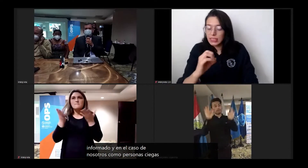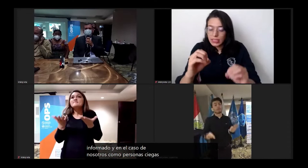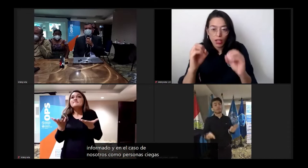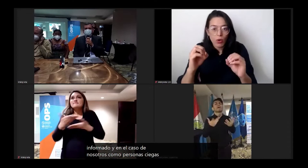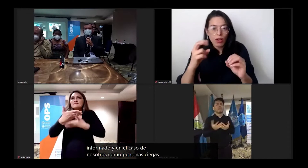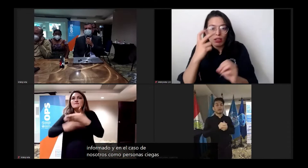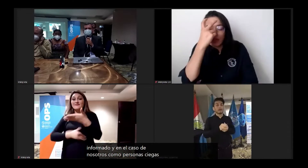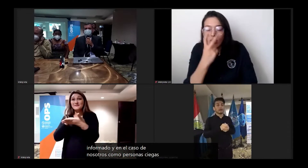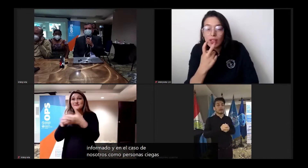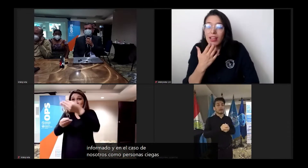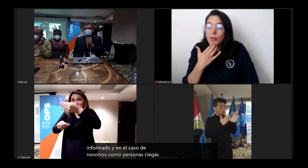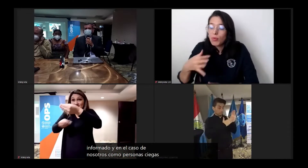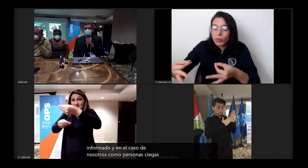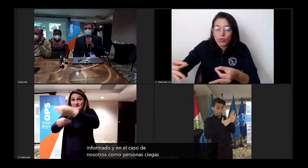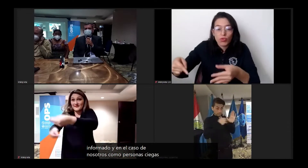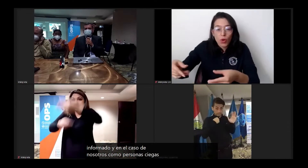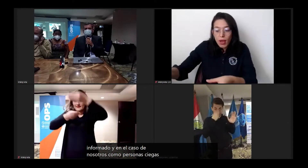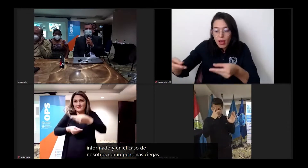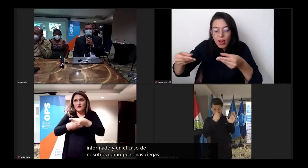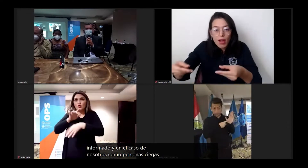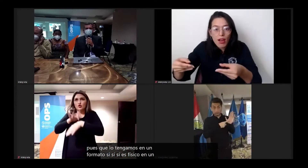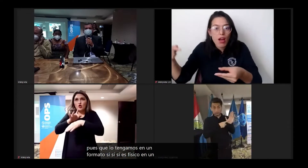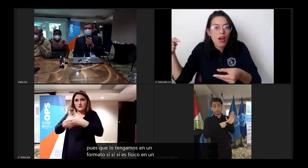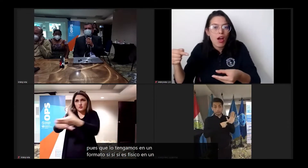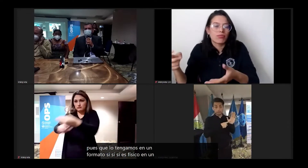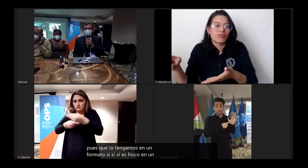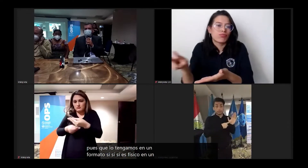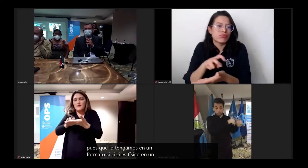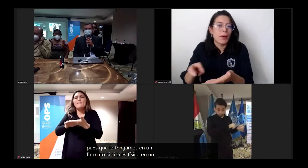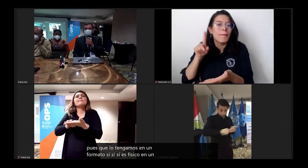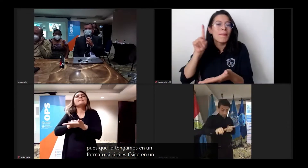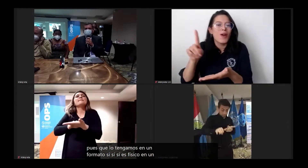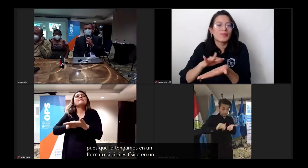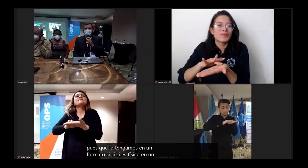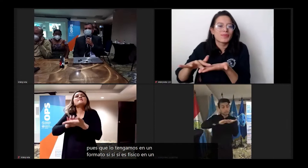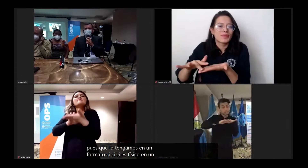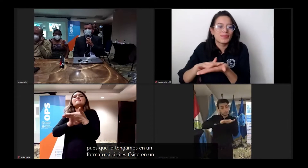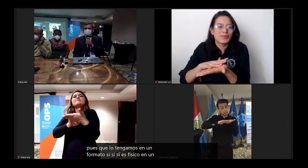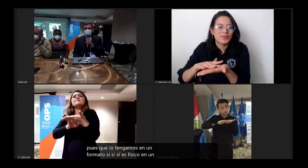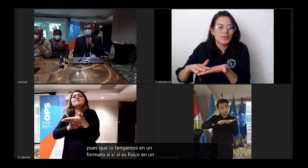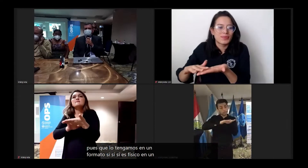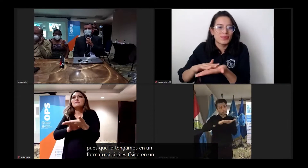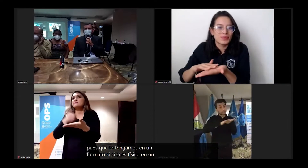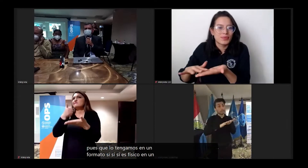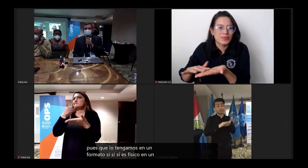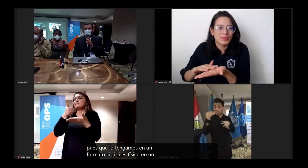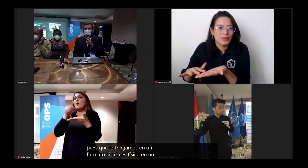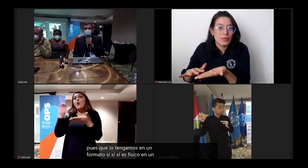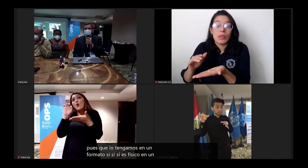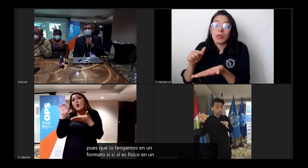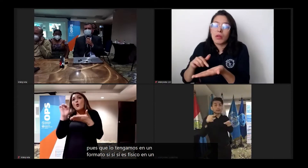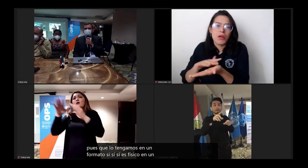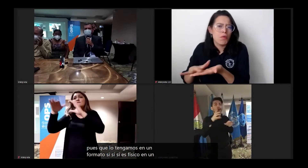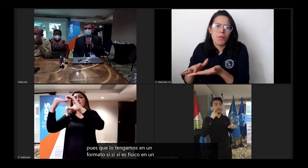si es físico, en un formato impreso en braille, y si no es en físico, sino digital,